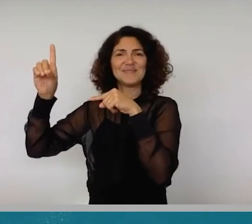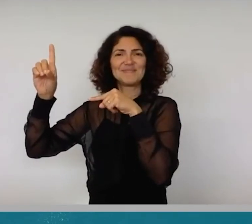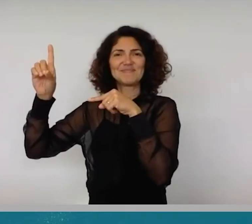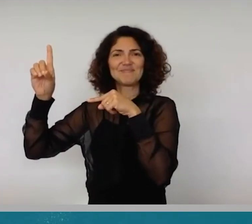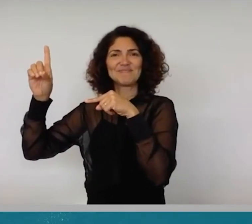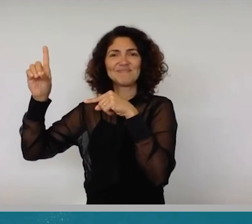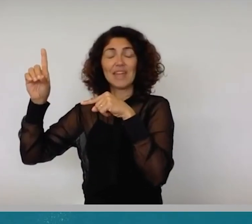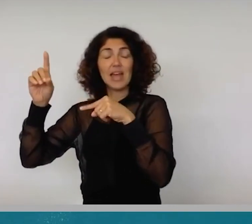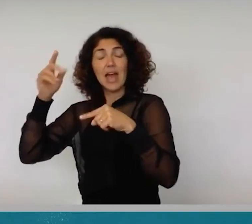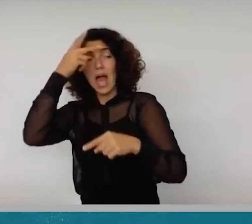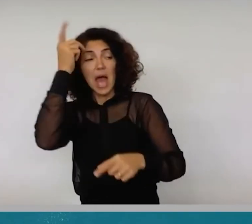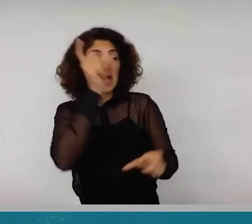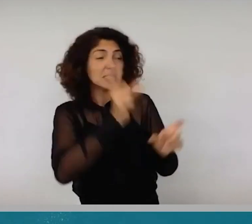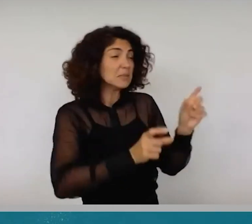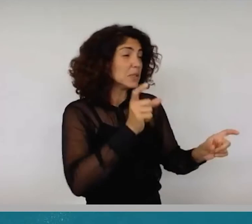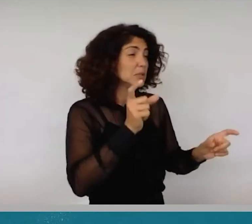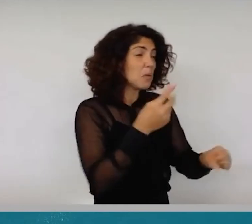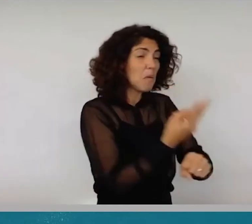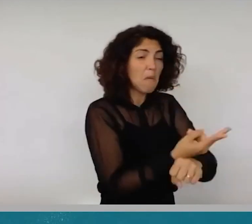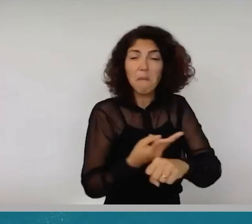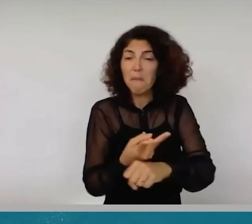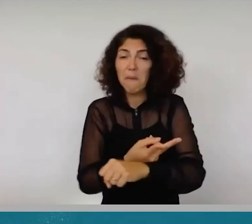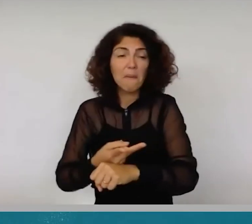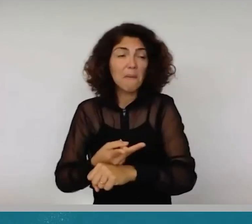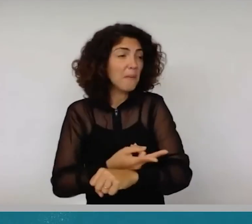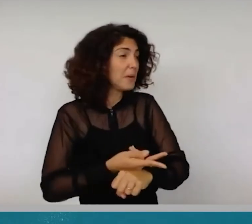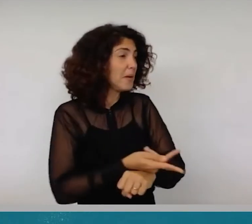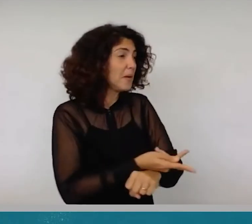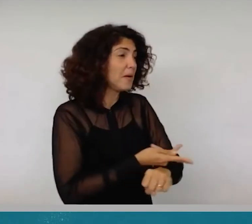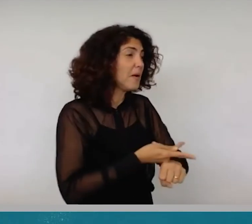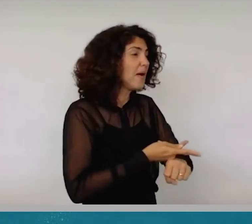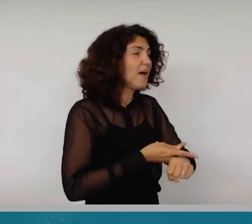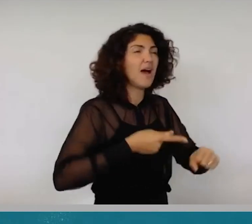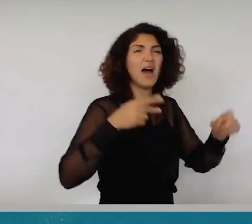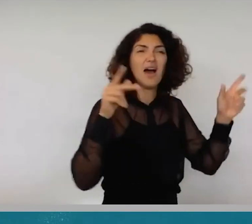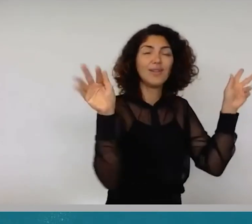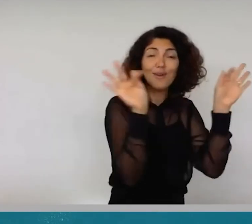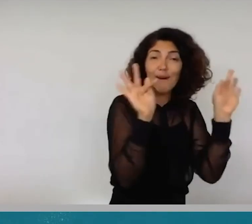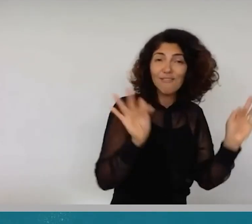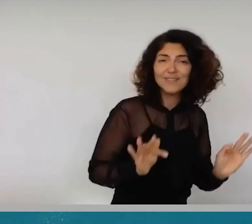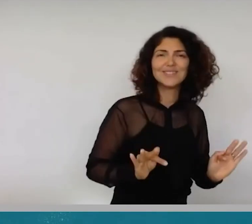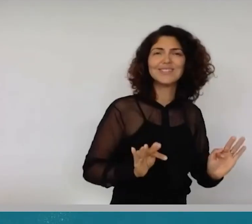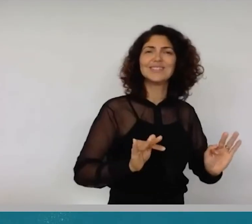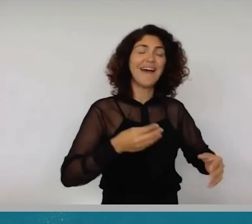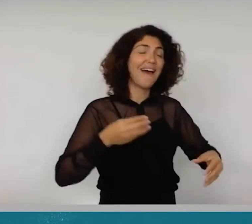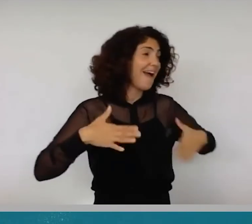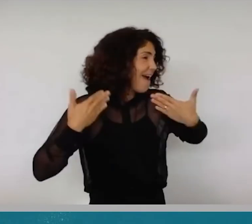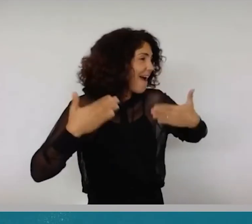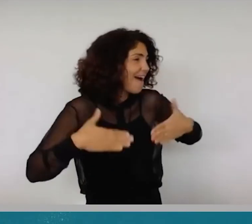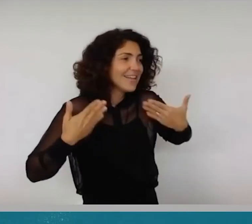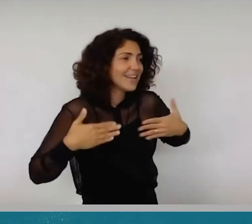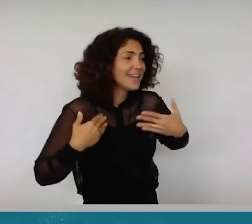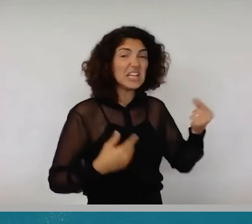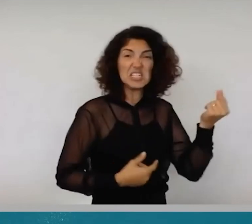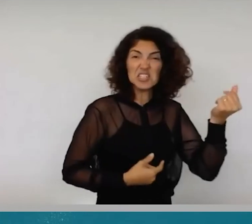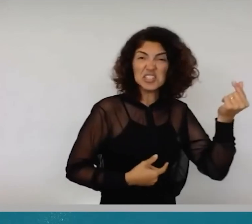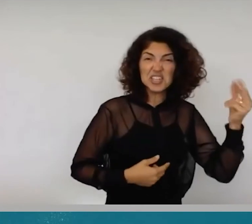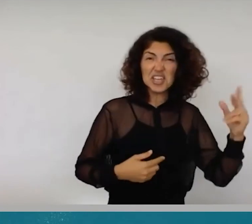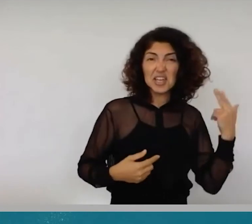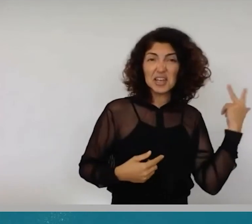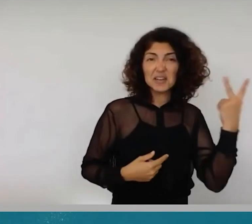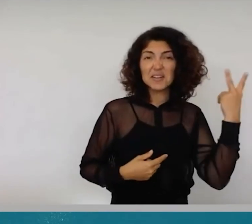coisas materiais, achando que está nas coisas psicológicas. Não, a felicidade está em Deus.